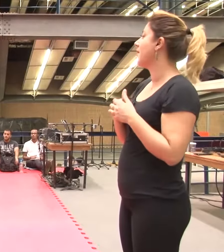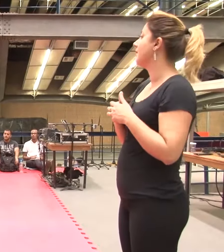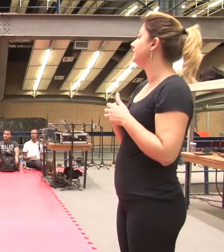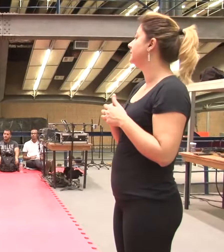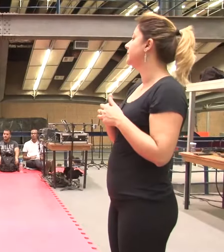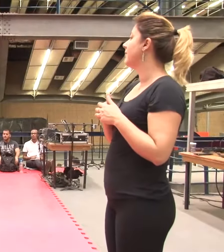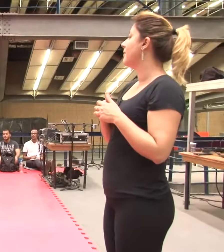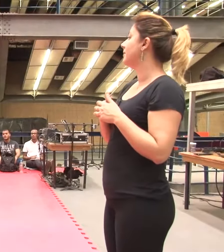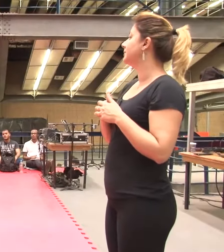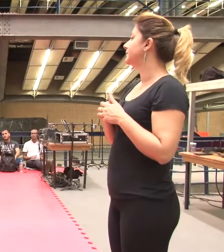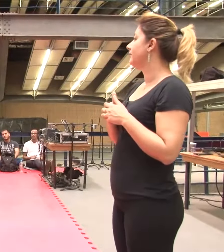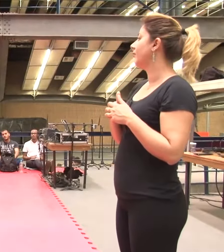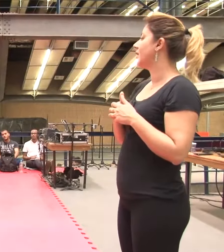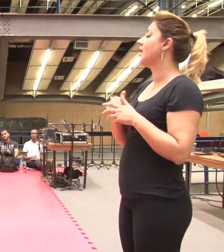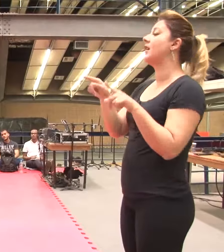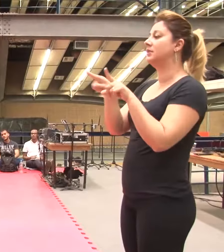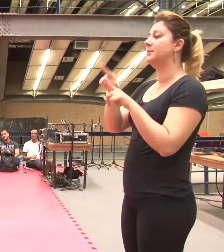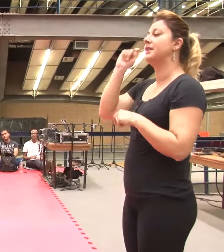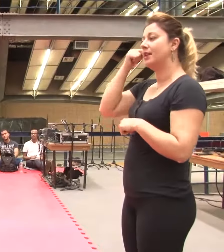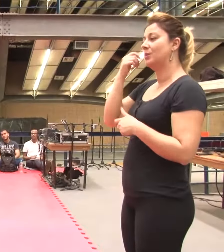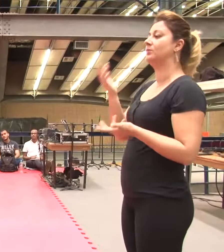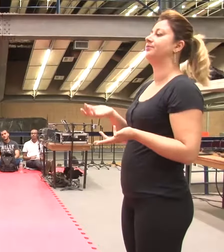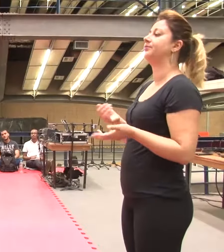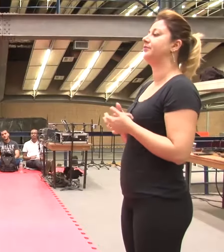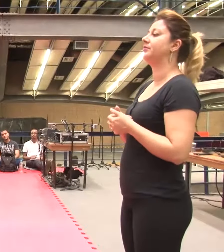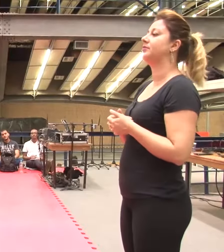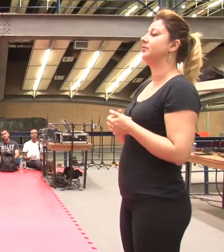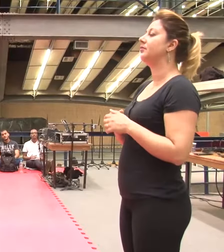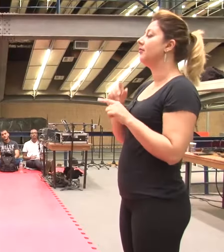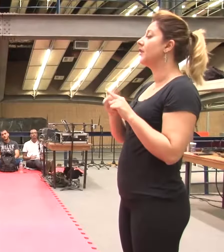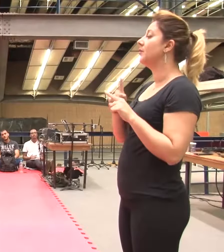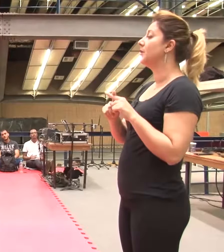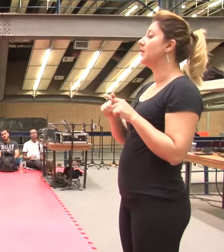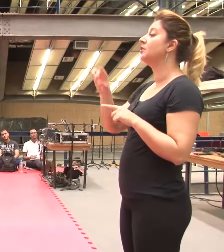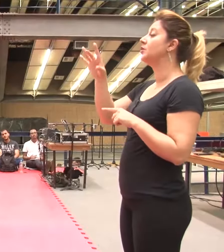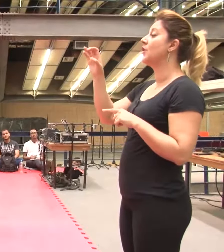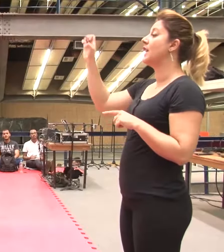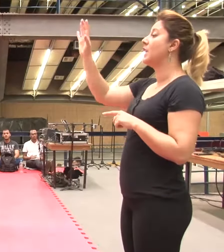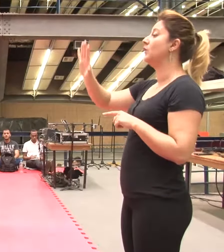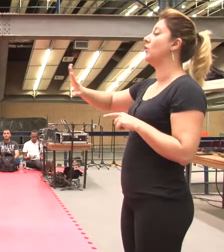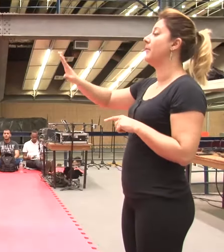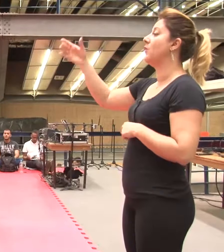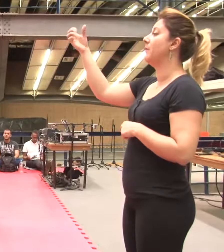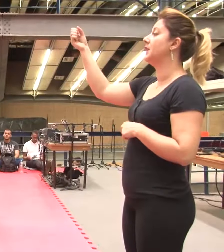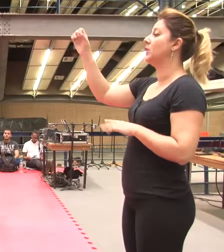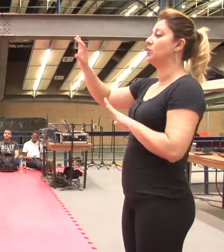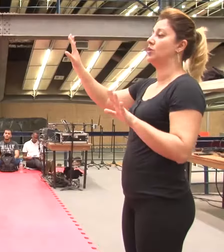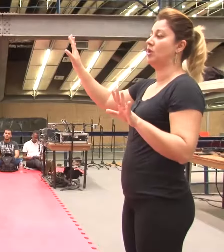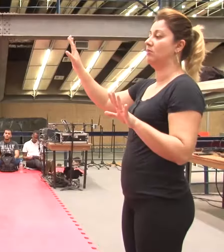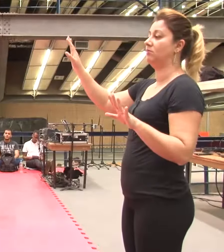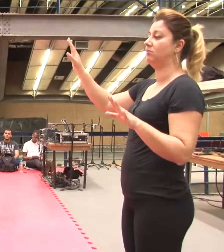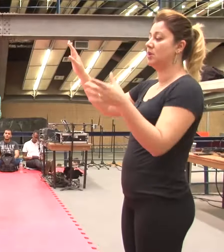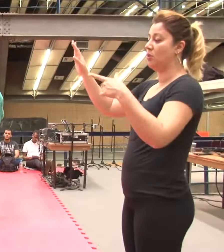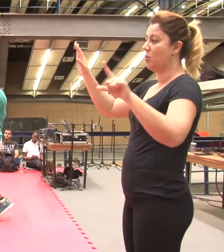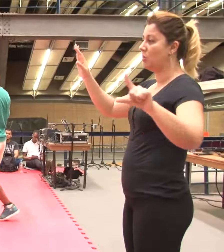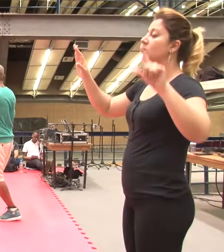nome específico, eram negros. Porque tudo que não é branco é negro. Né?